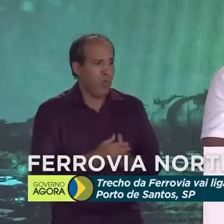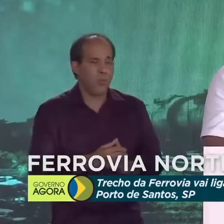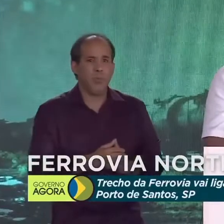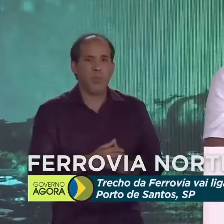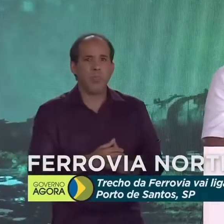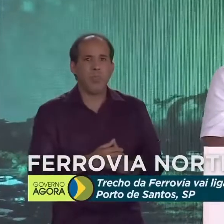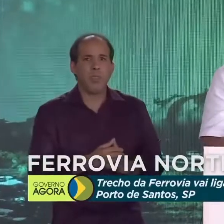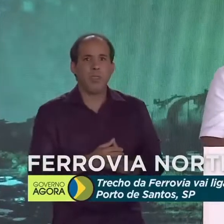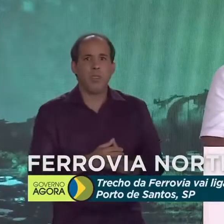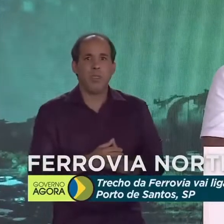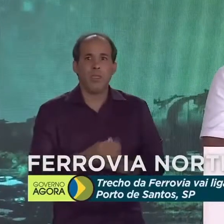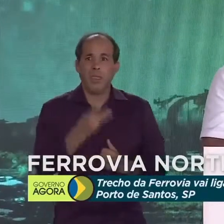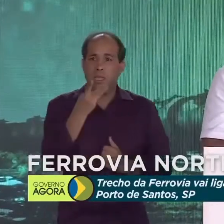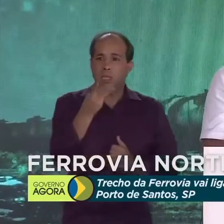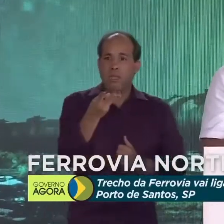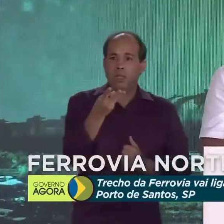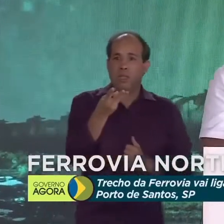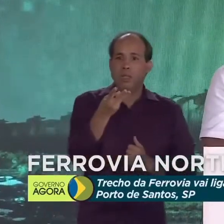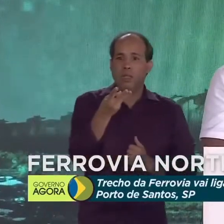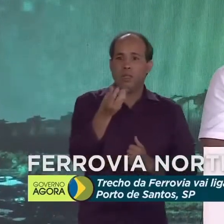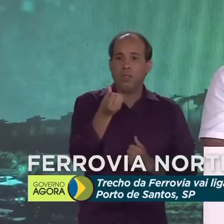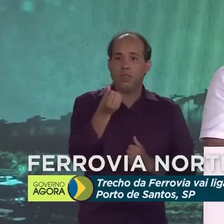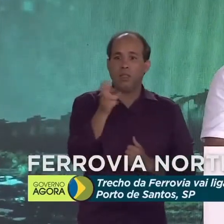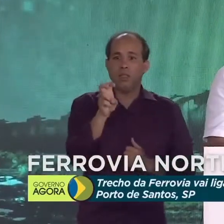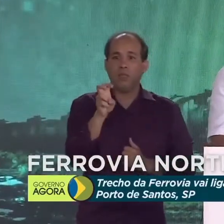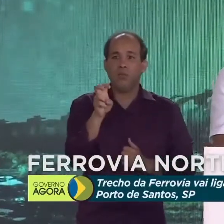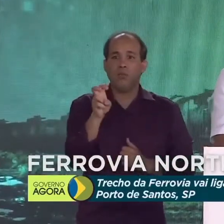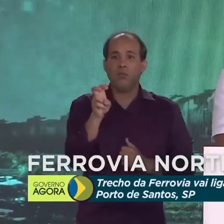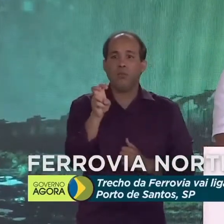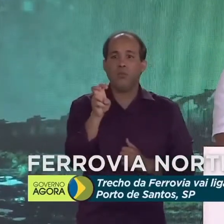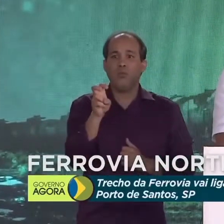que em 365 citações,